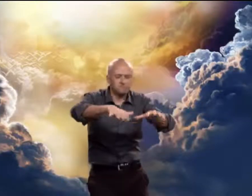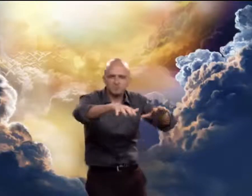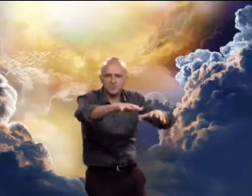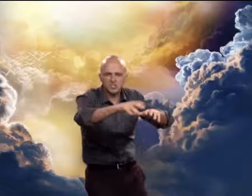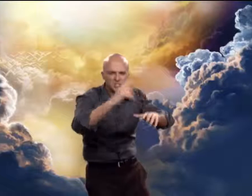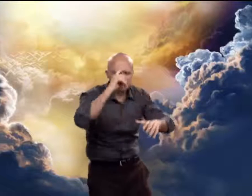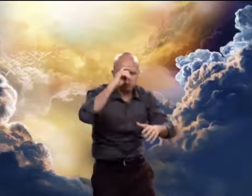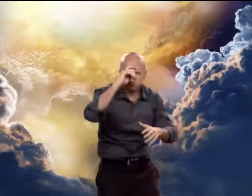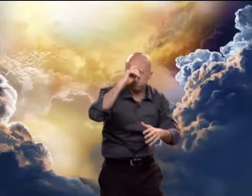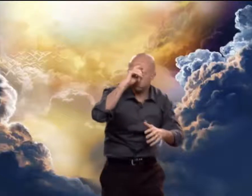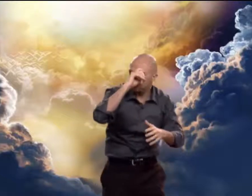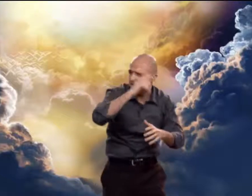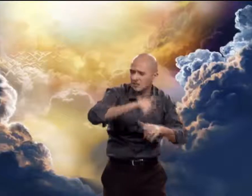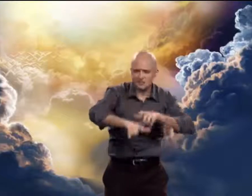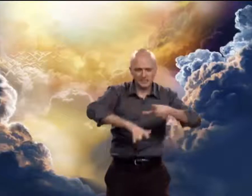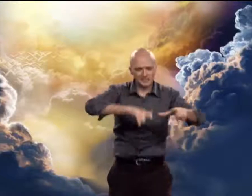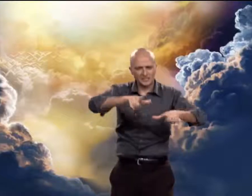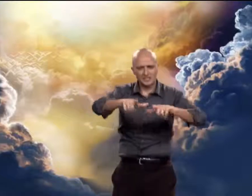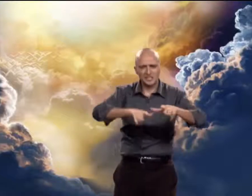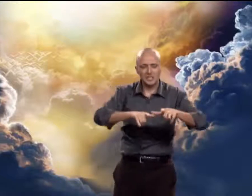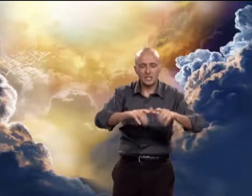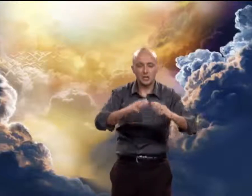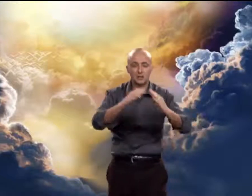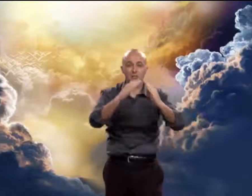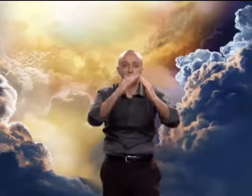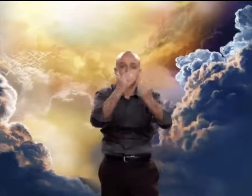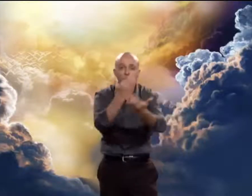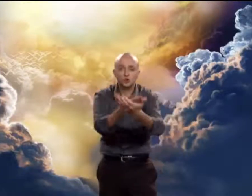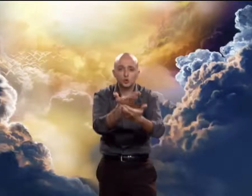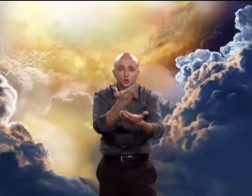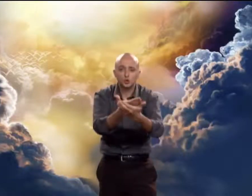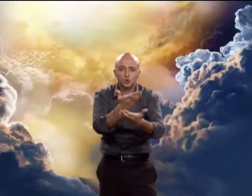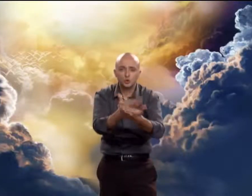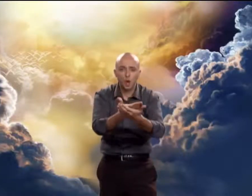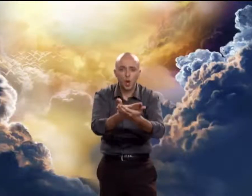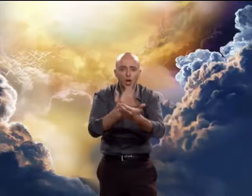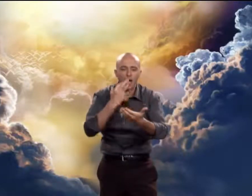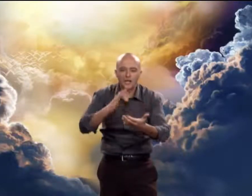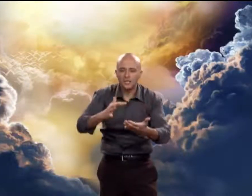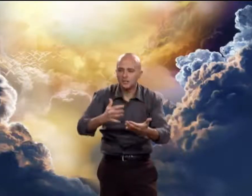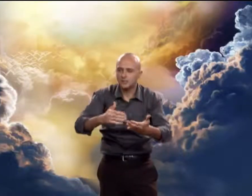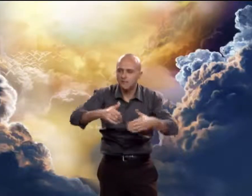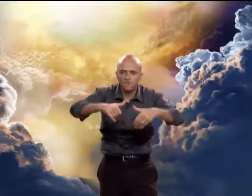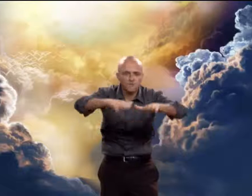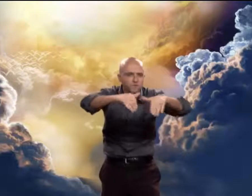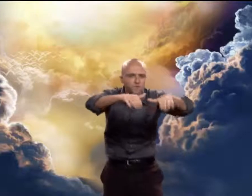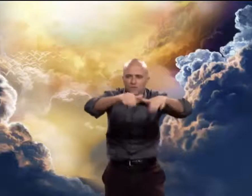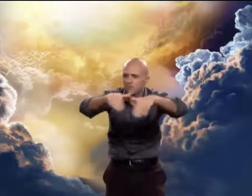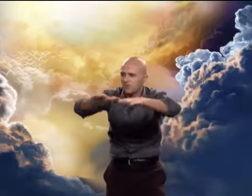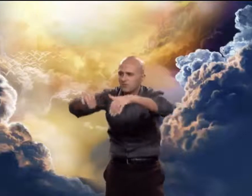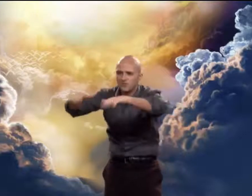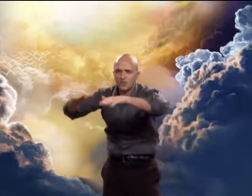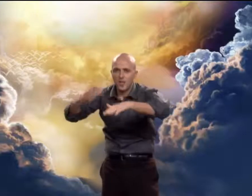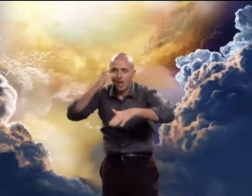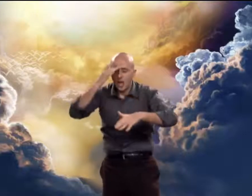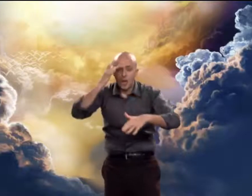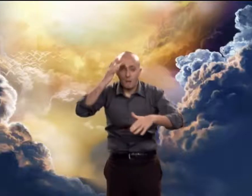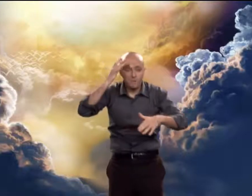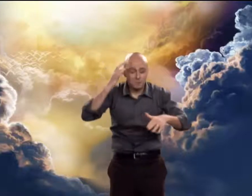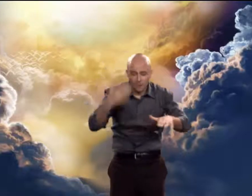11 horas. Fecha aspas. Em outra citação, William Gordon diz, abre aspas, Na maioria